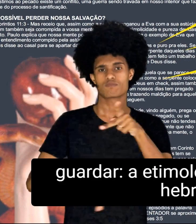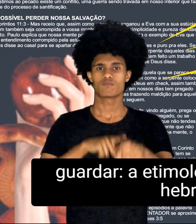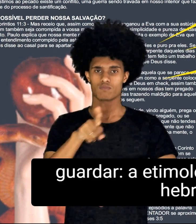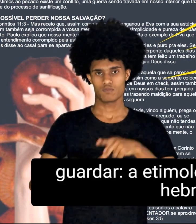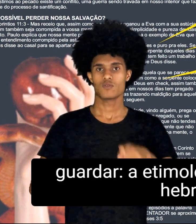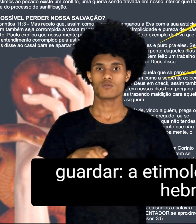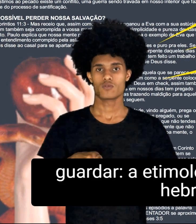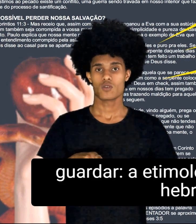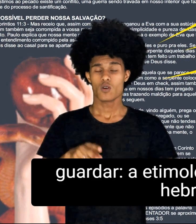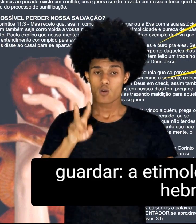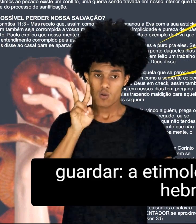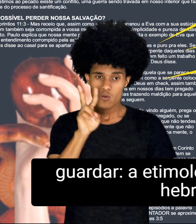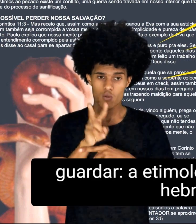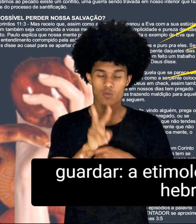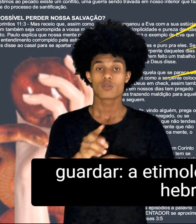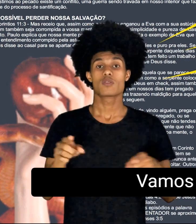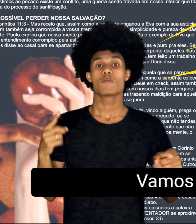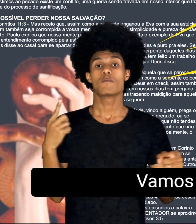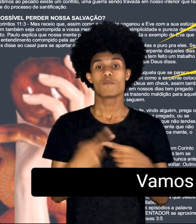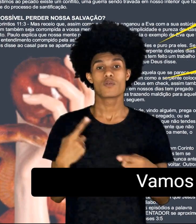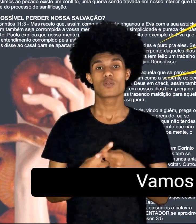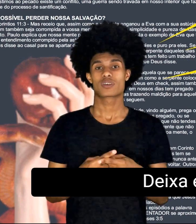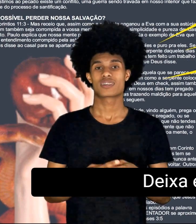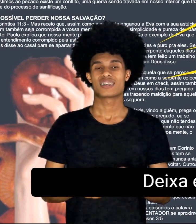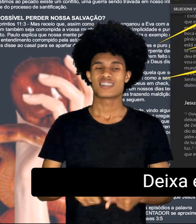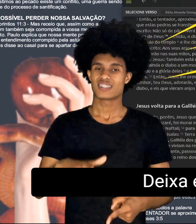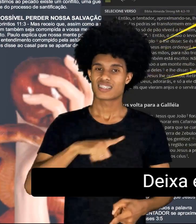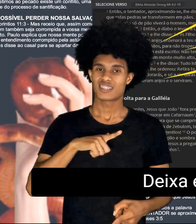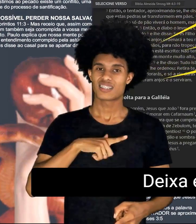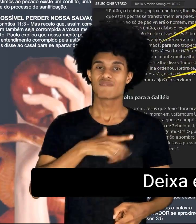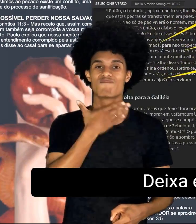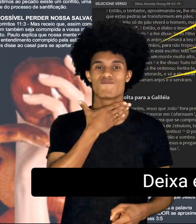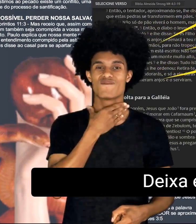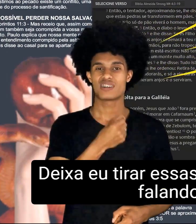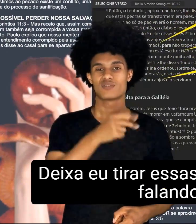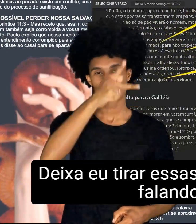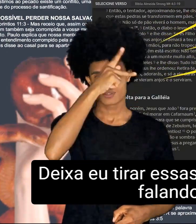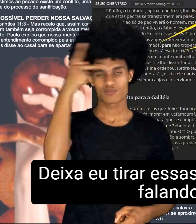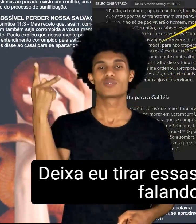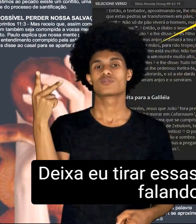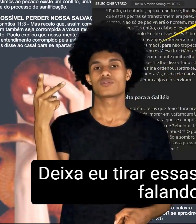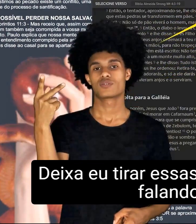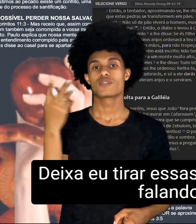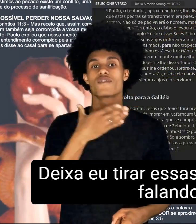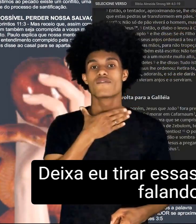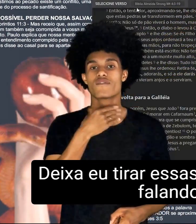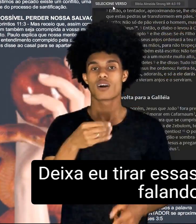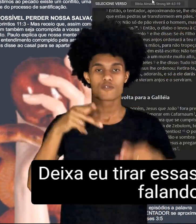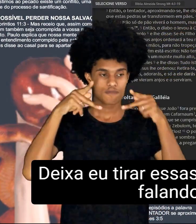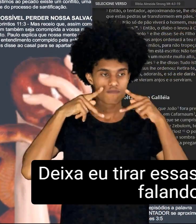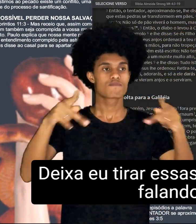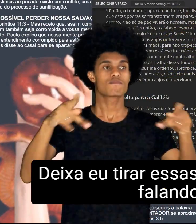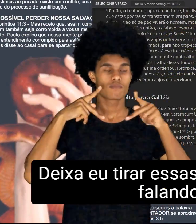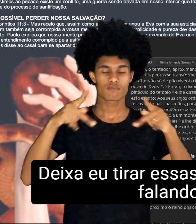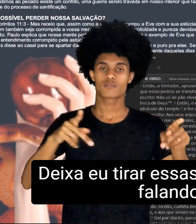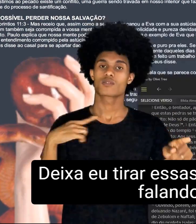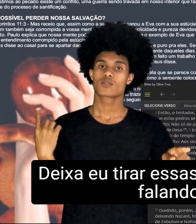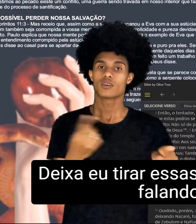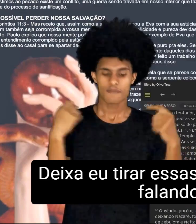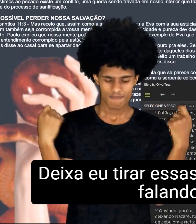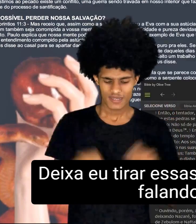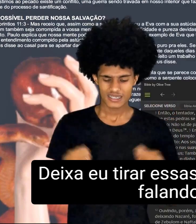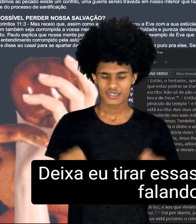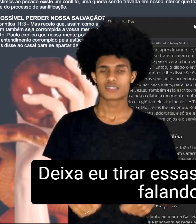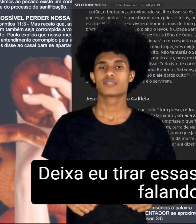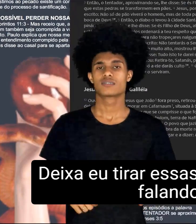palavra guardar em hebraico é chamar. Vamos ver de novo aqui? Deixa eu puxar para cá, deixa eu tirar essas setinhas. Então, nós estamos